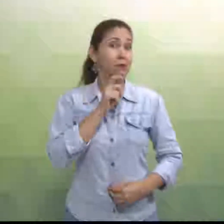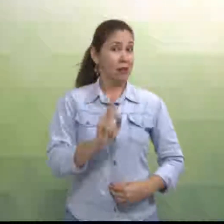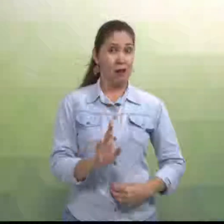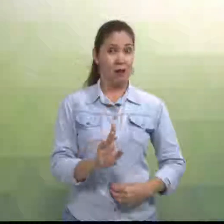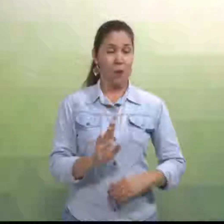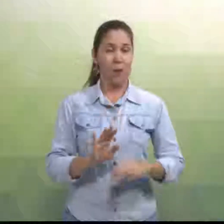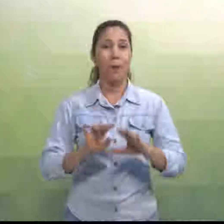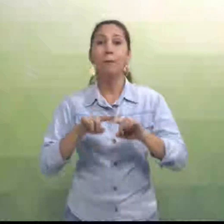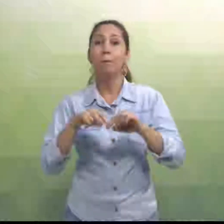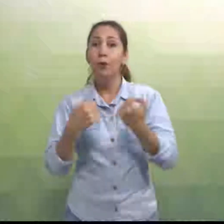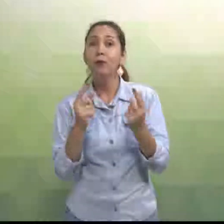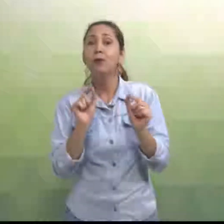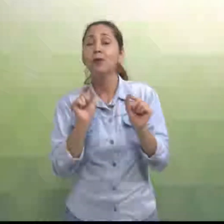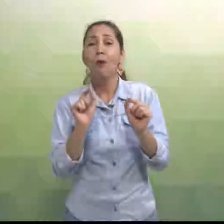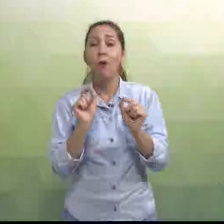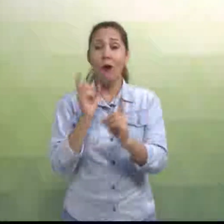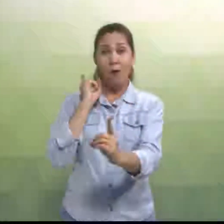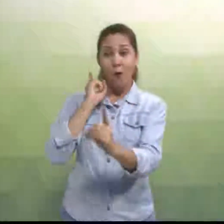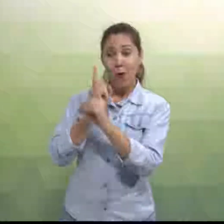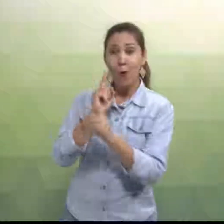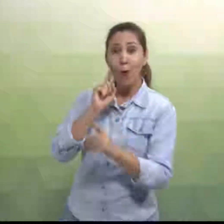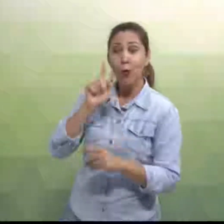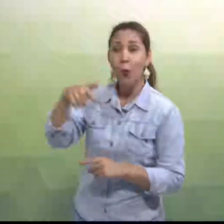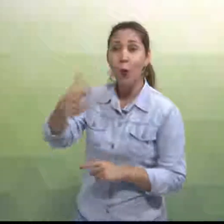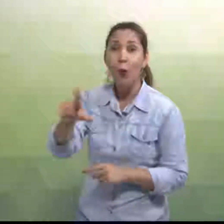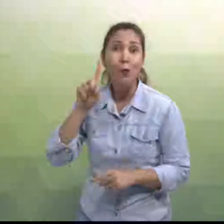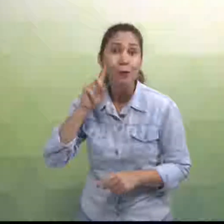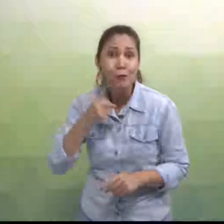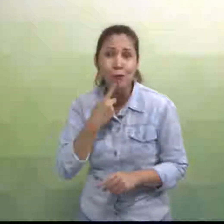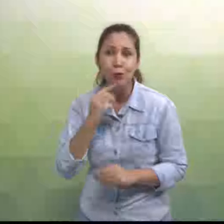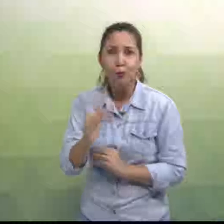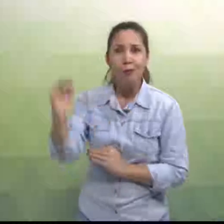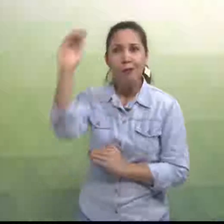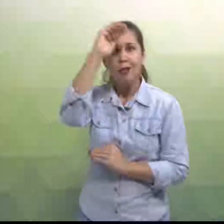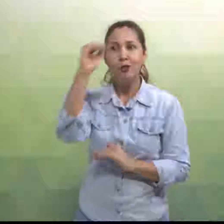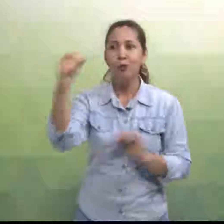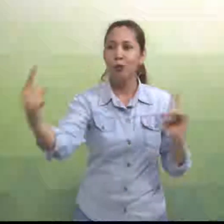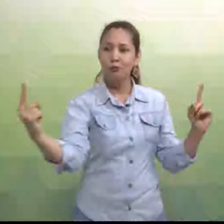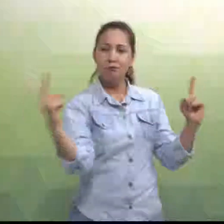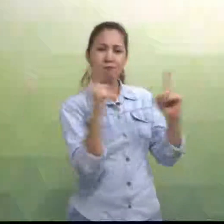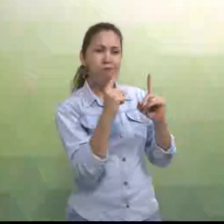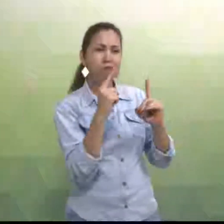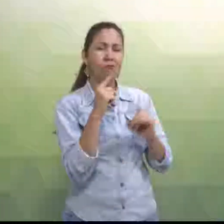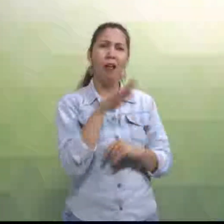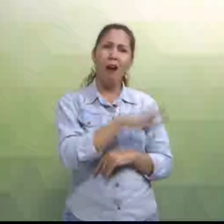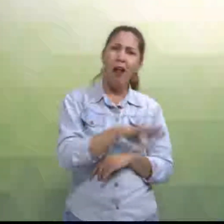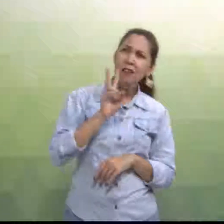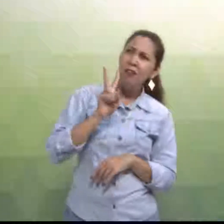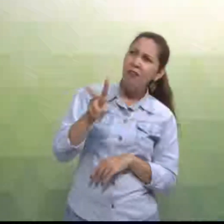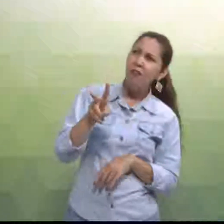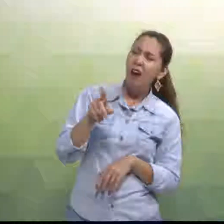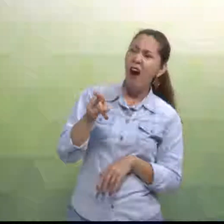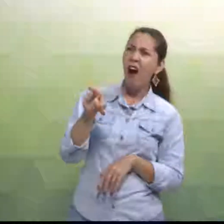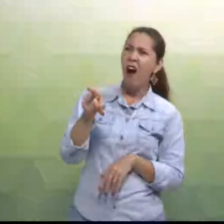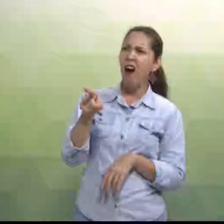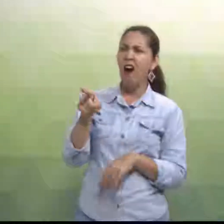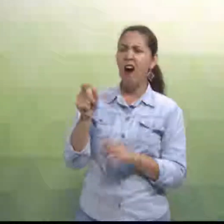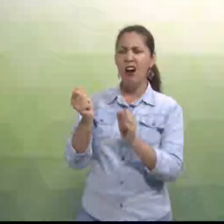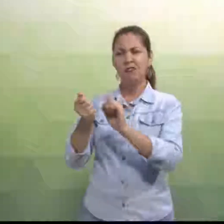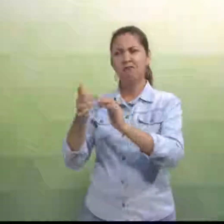surda. Então, quando ela encontra um outro surdo, um surdo adulto, a criança vai ver esse surdo adulto, que é fluente